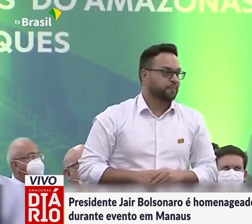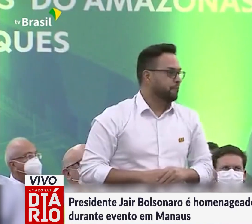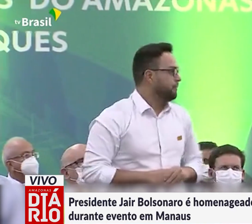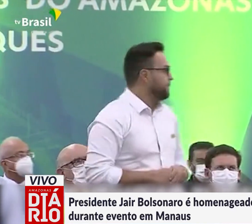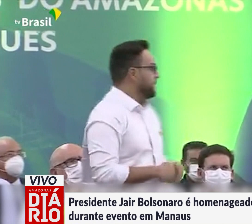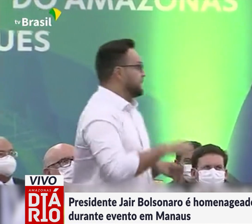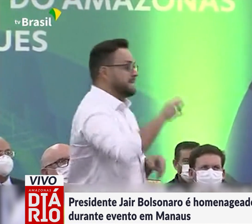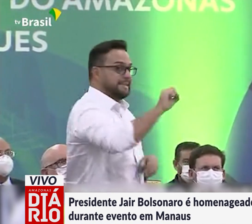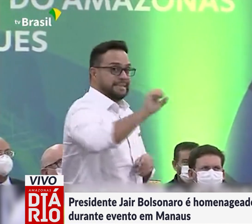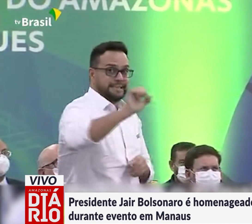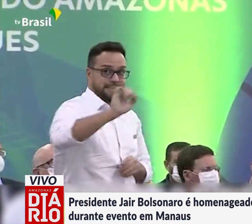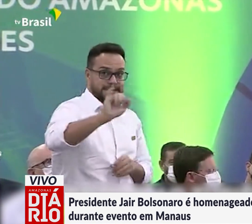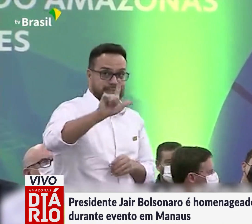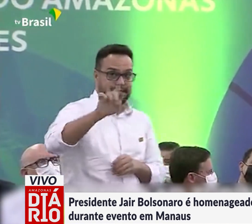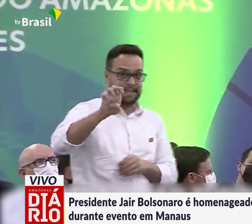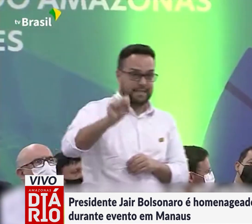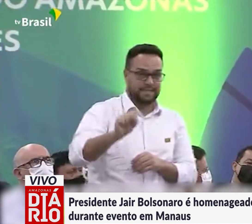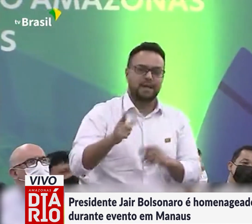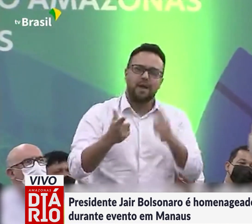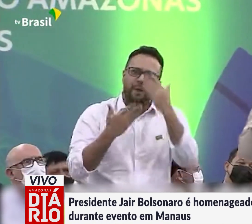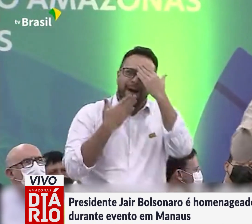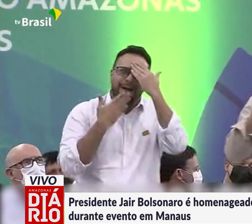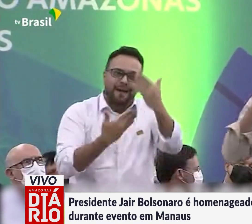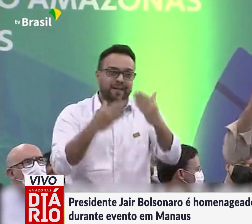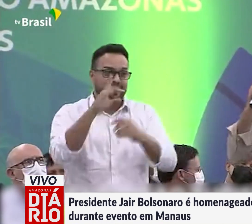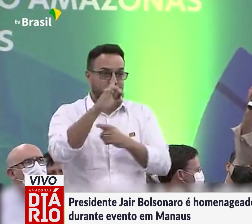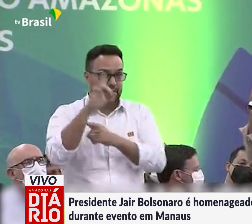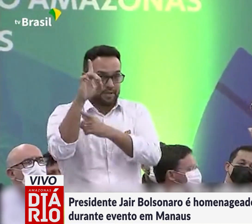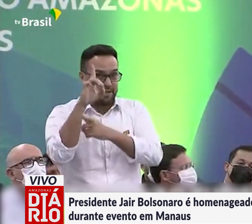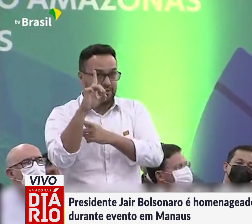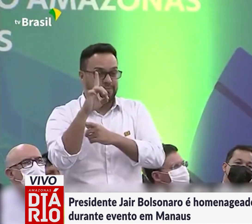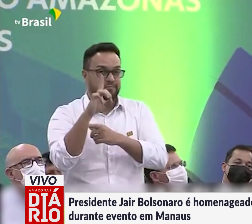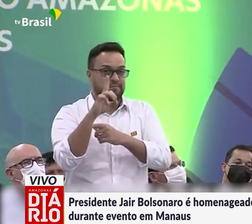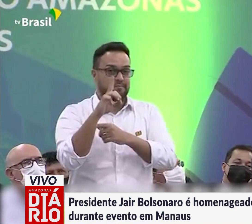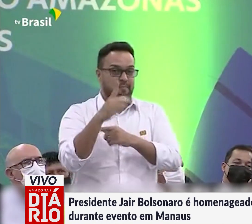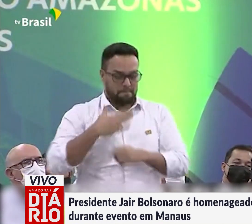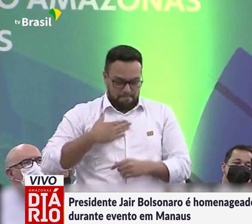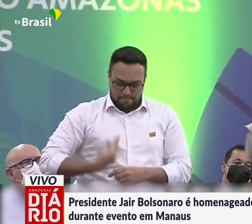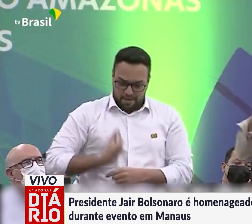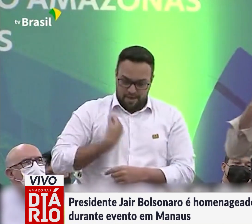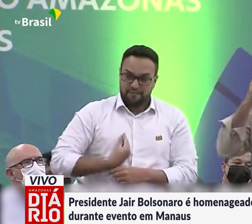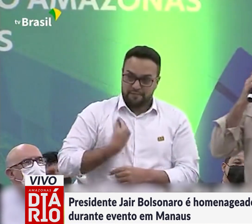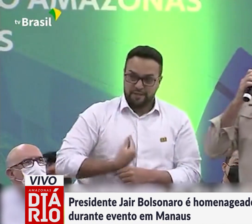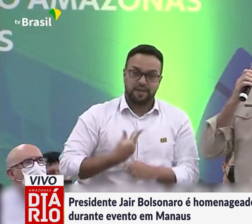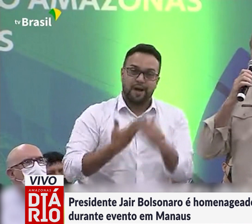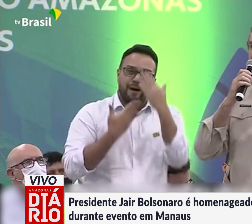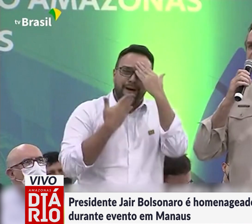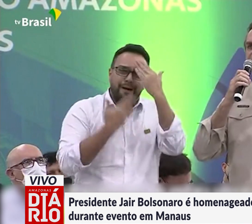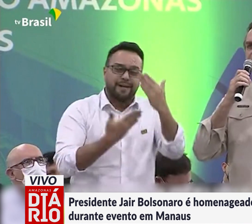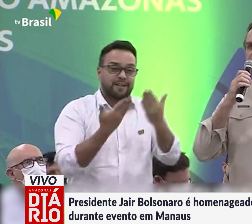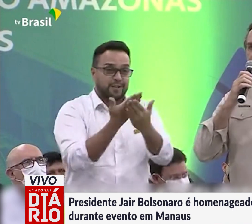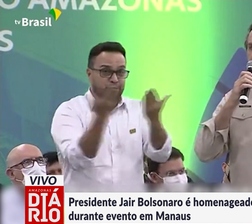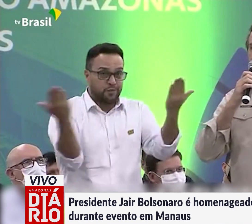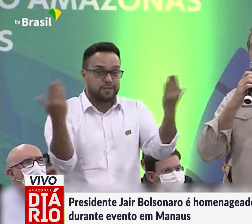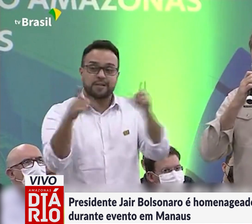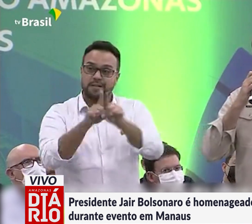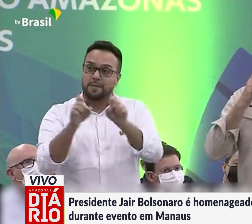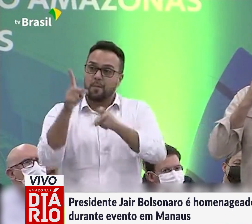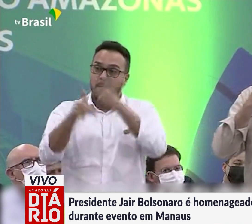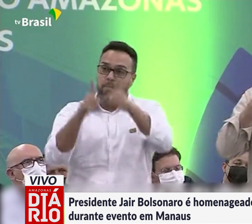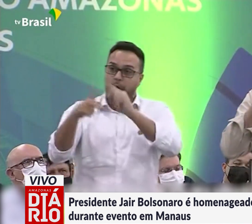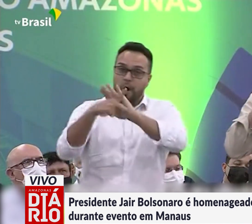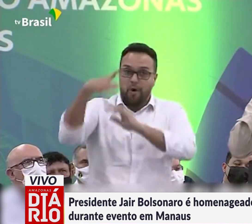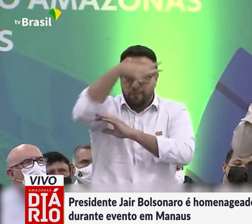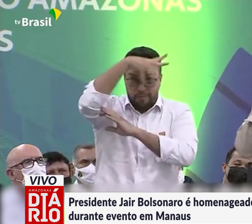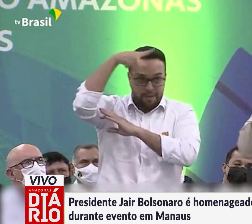Prezado Silas, aqui eu agradeço a Deus pela minha vida. Agradeço a vocês, povo de